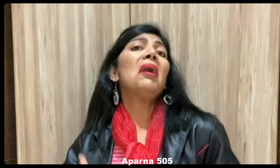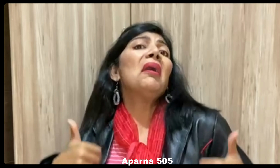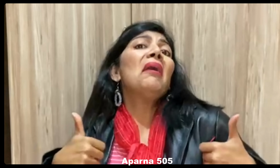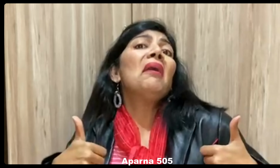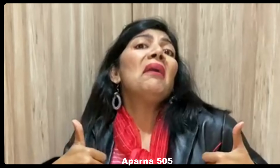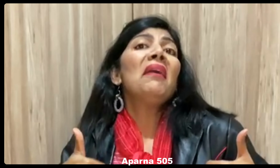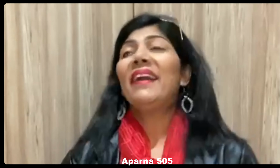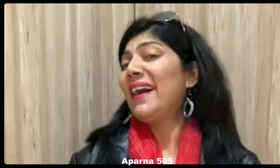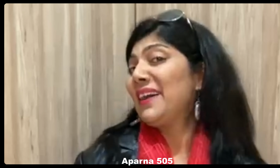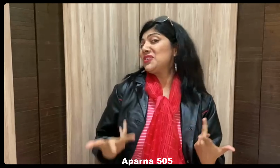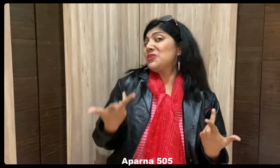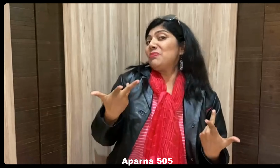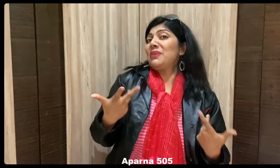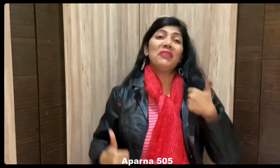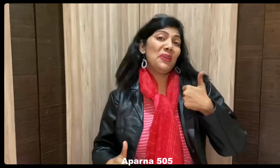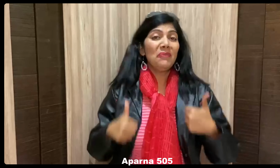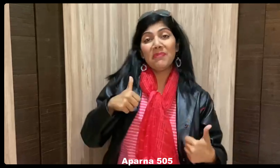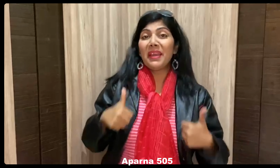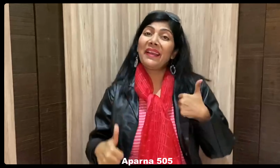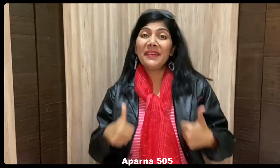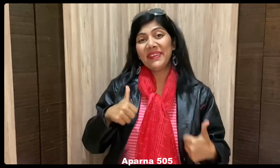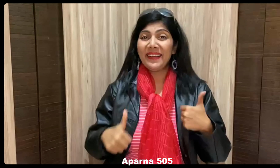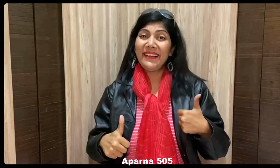काबा आईजीबीवी में काबा।